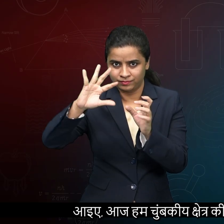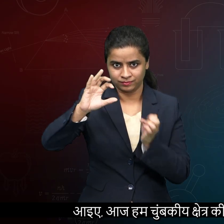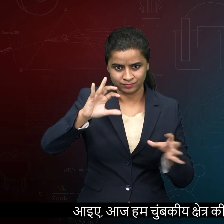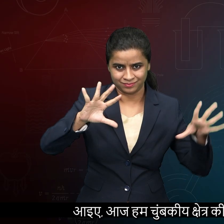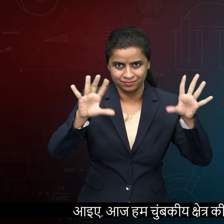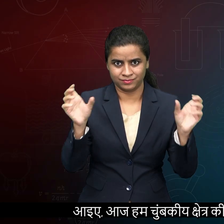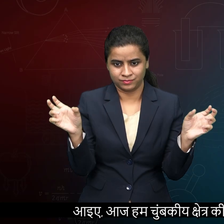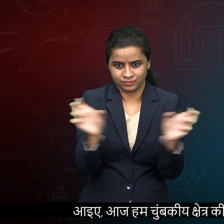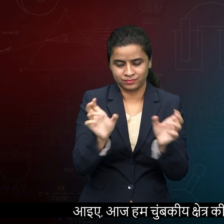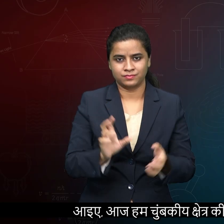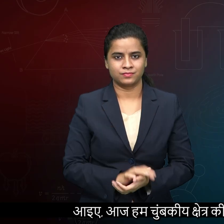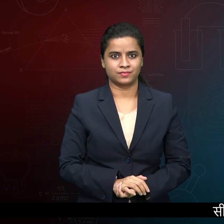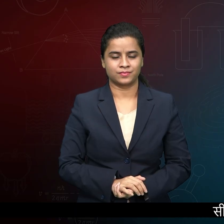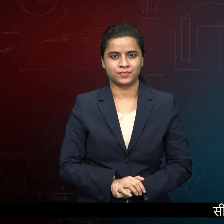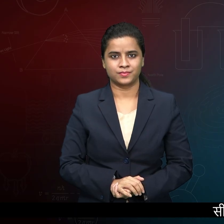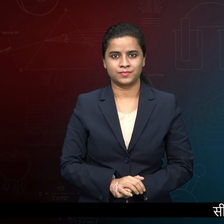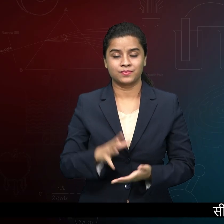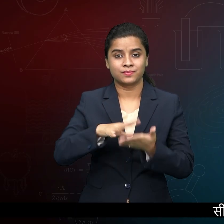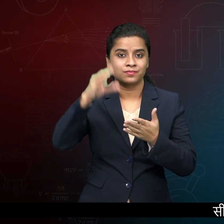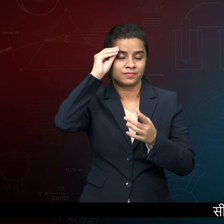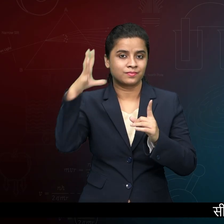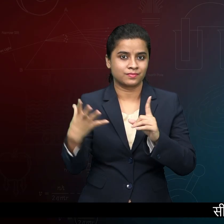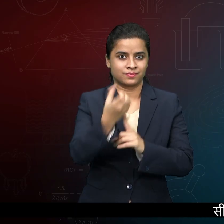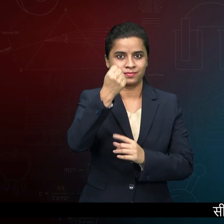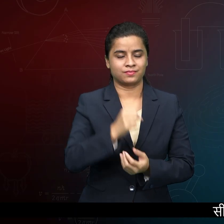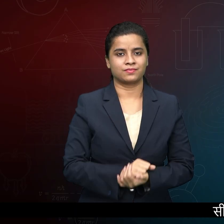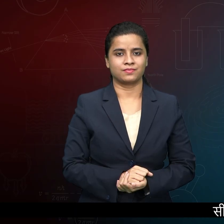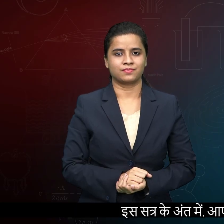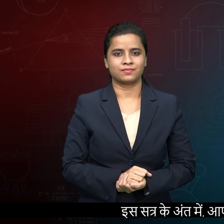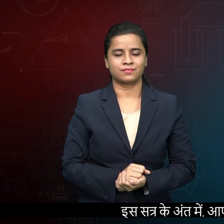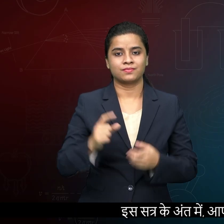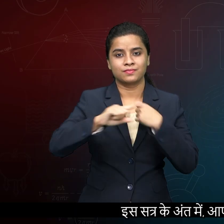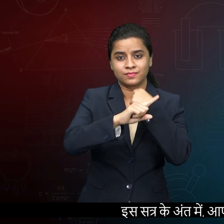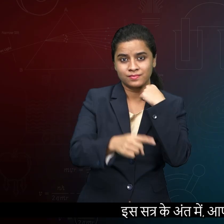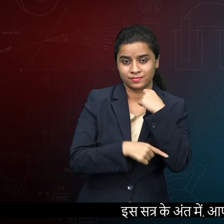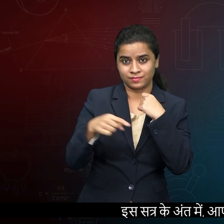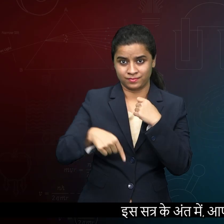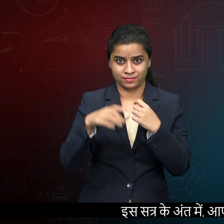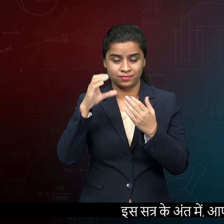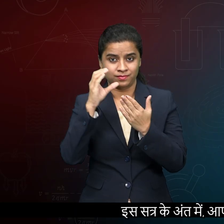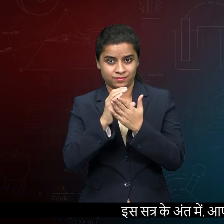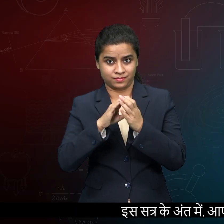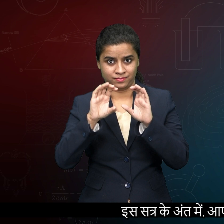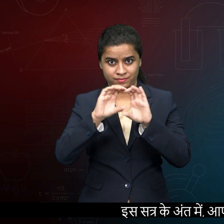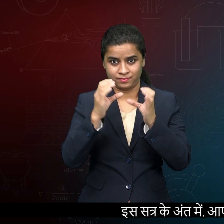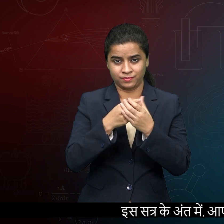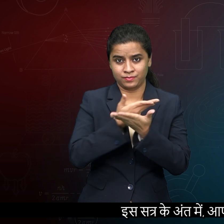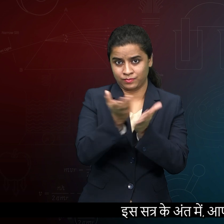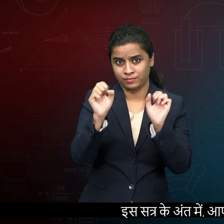हैं। सीखने के परिणाम। इस शास्त्र के अंत में आप निम्नलिखित के